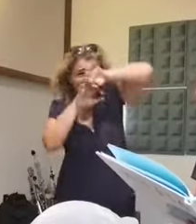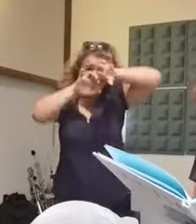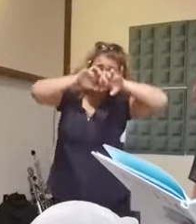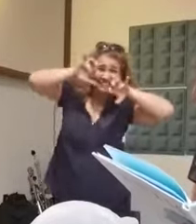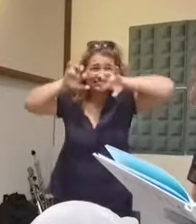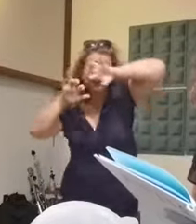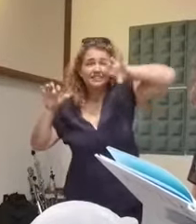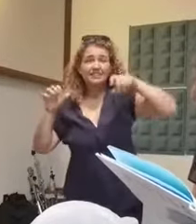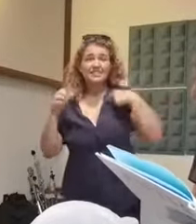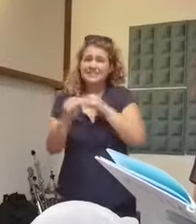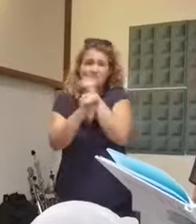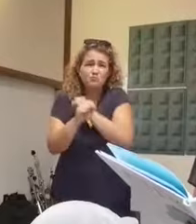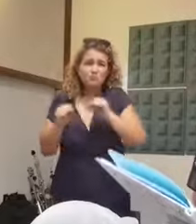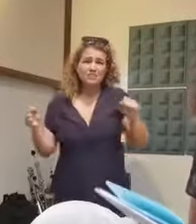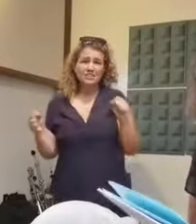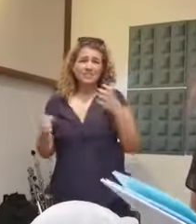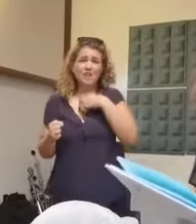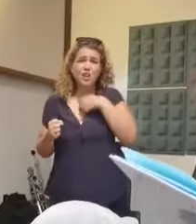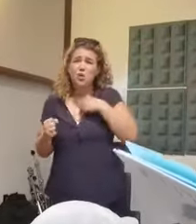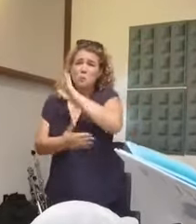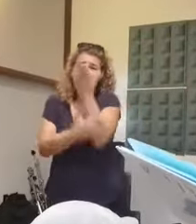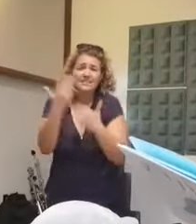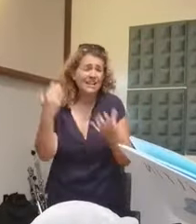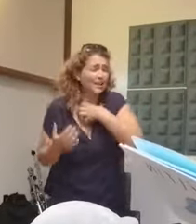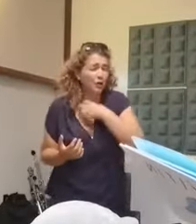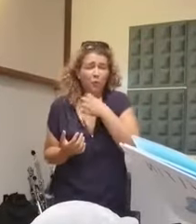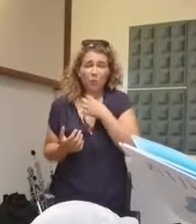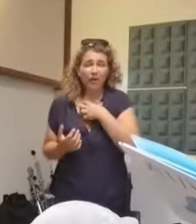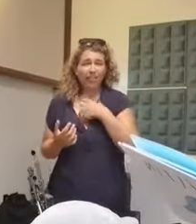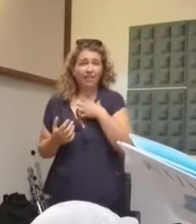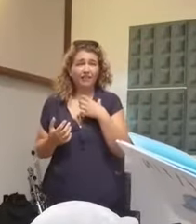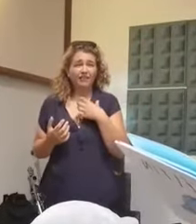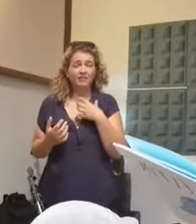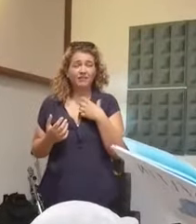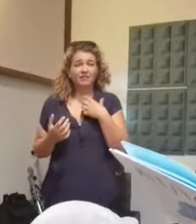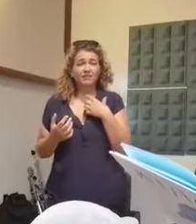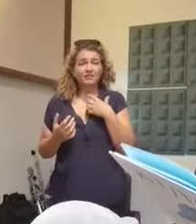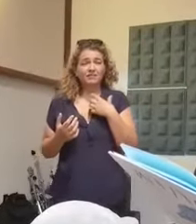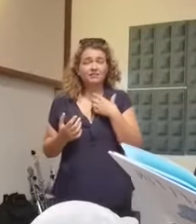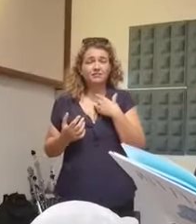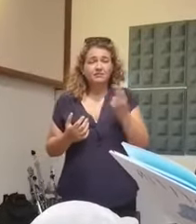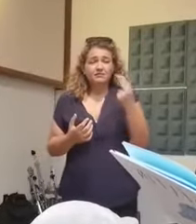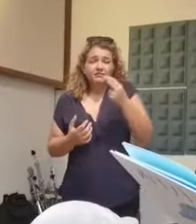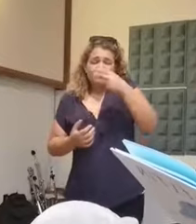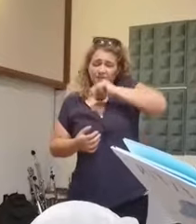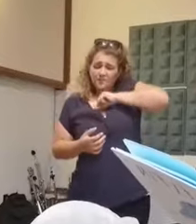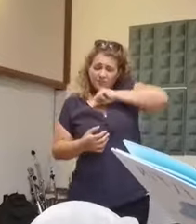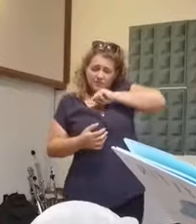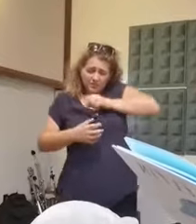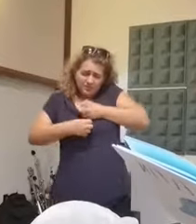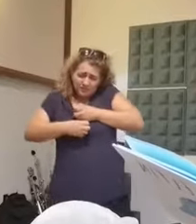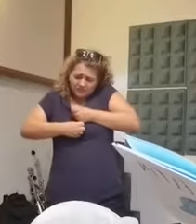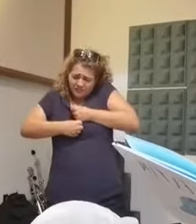Allí se quedó atrapado y fue incapaz de salir. Y sintió un pellizquito que le